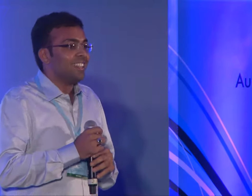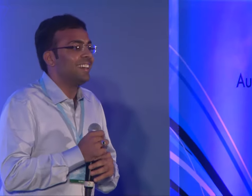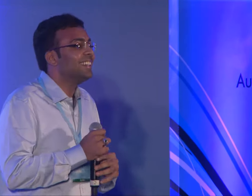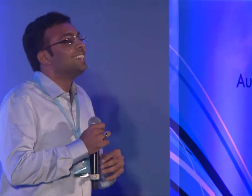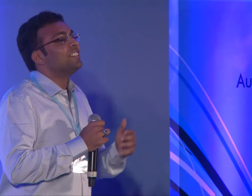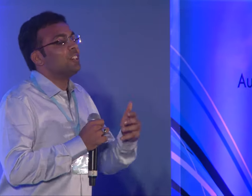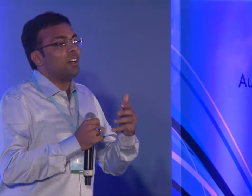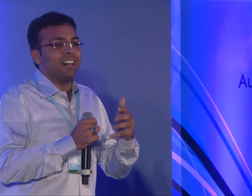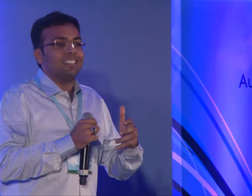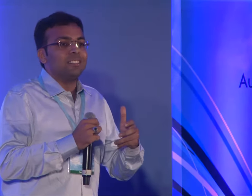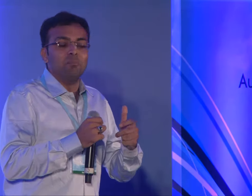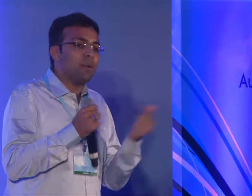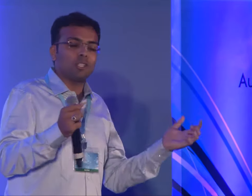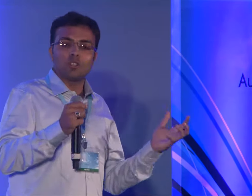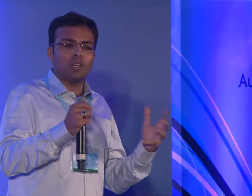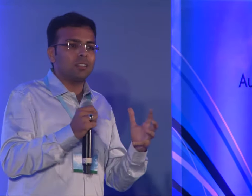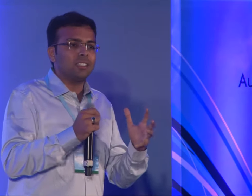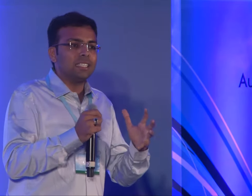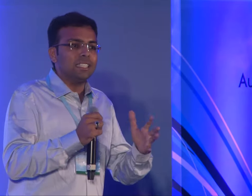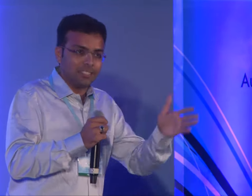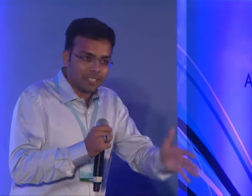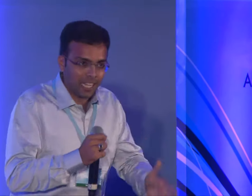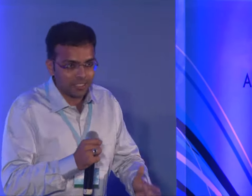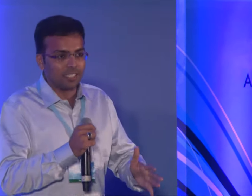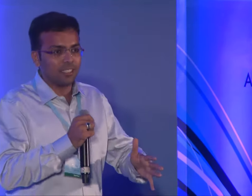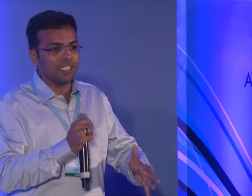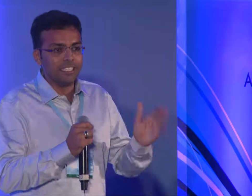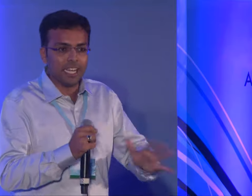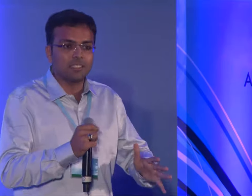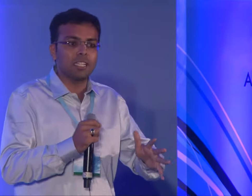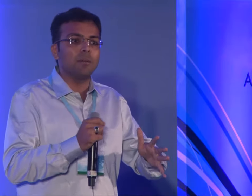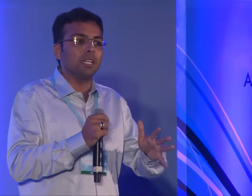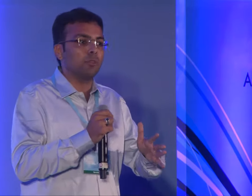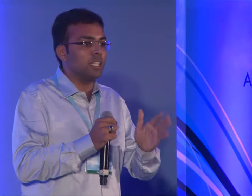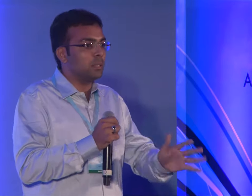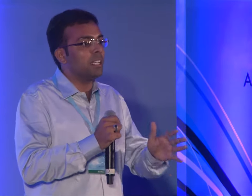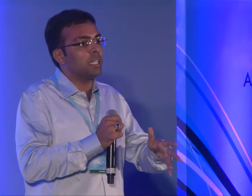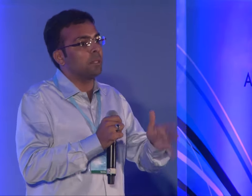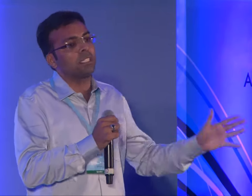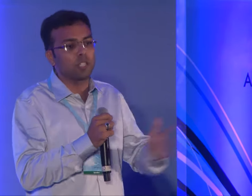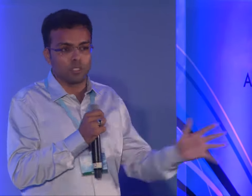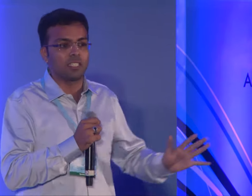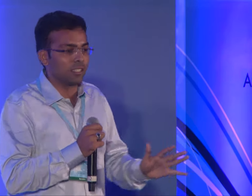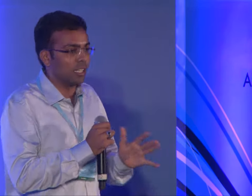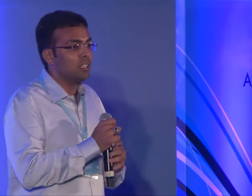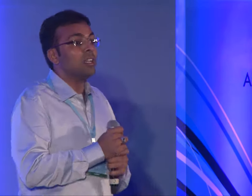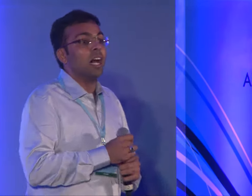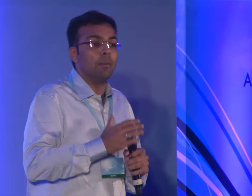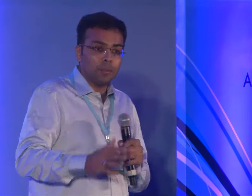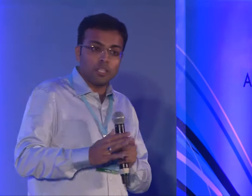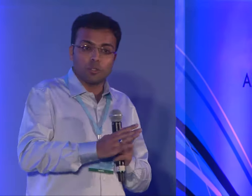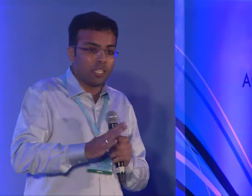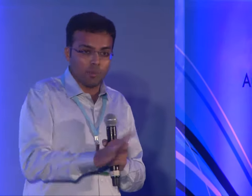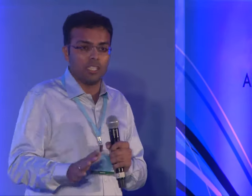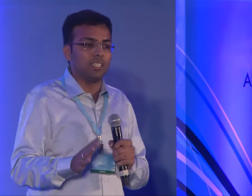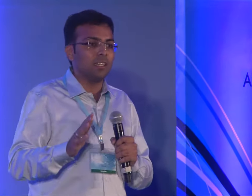हैं। तो मैं बहुत खुश हूँ। और दिस आंसर, ये आंसर ने हमारे पूरे डिसेबिलिटी के परसेप्शन को चेंज कर दिया,